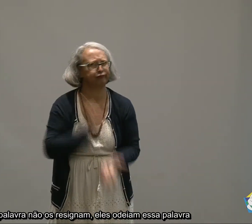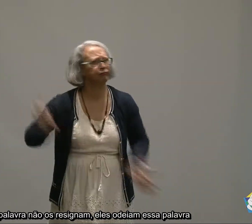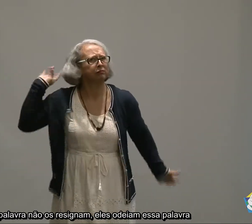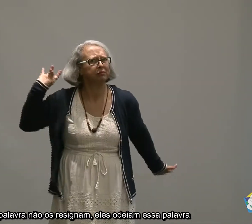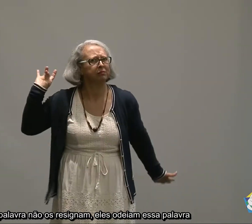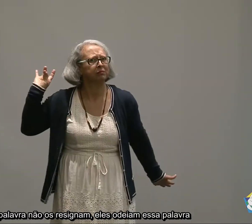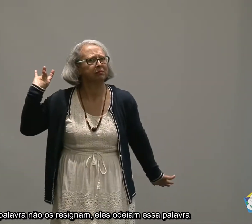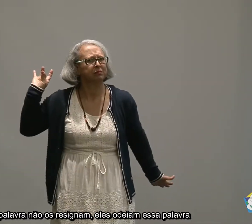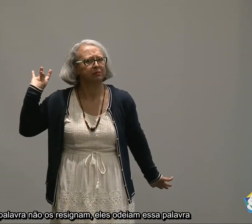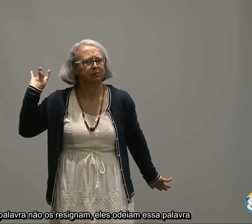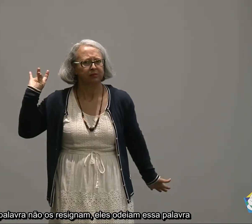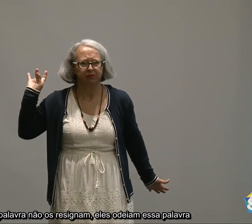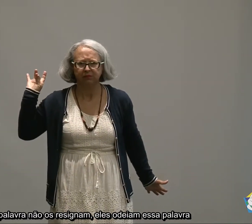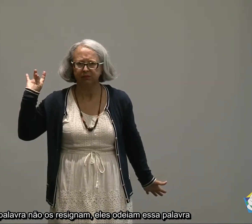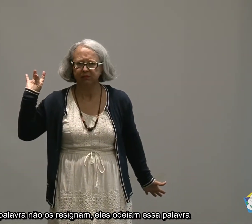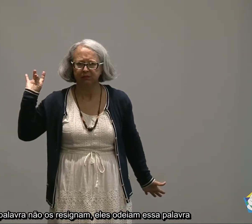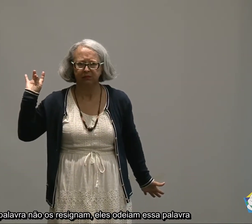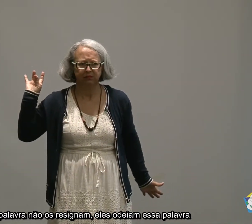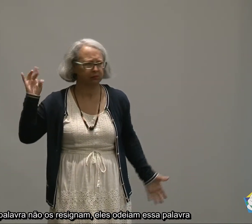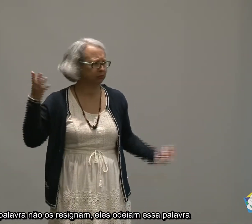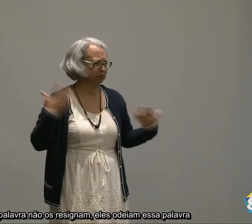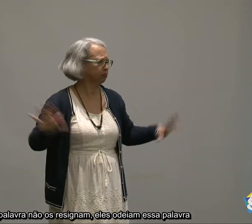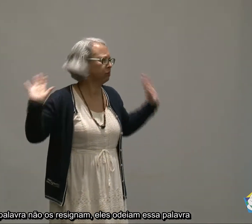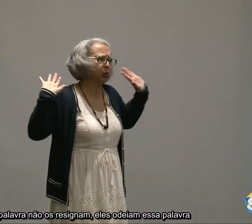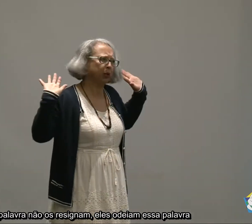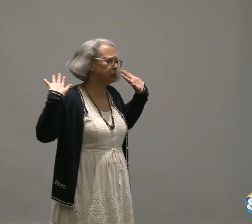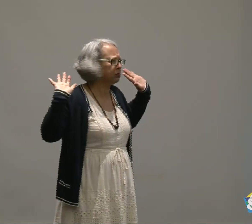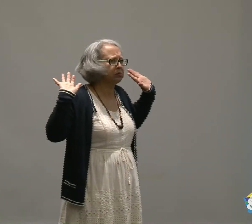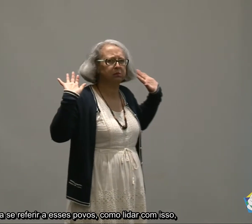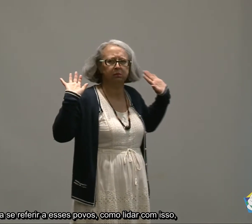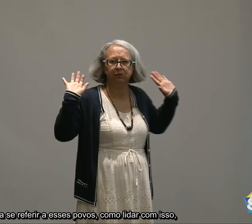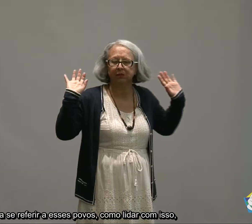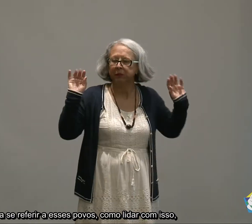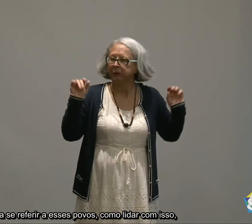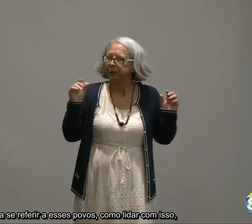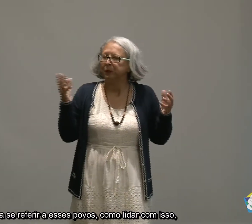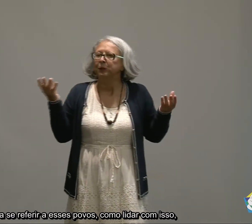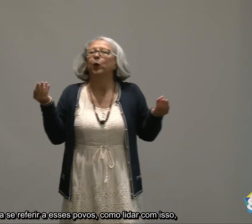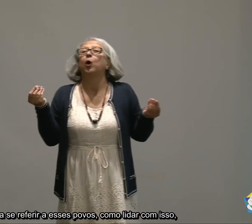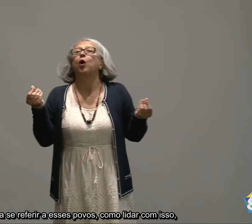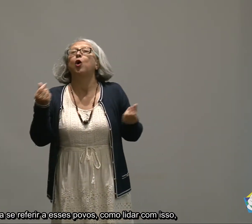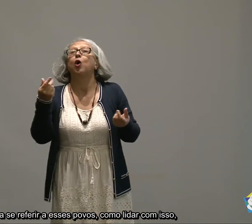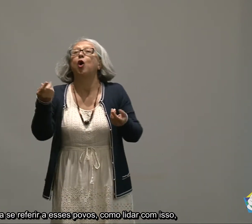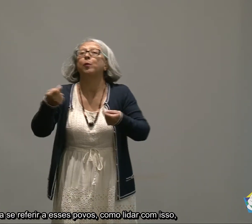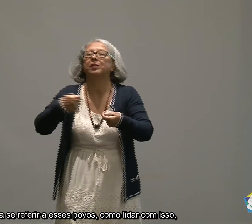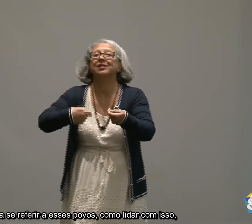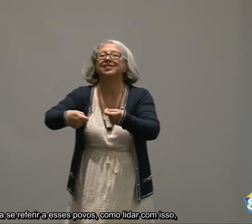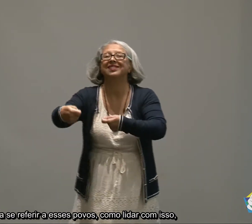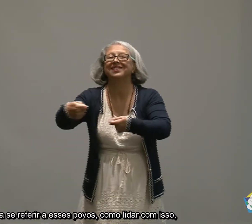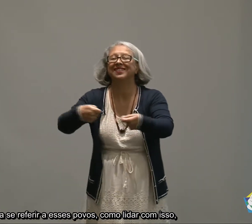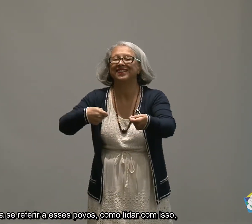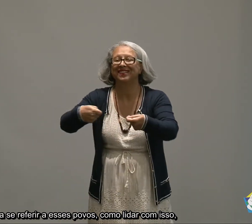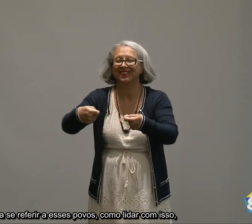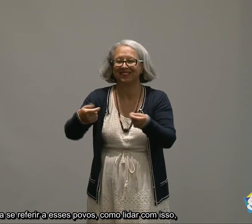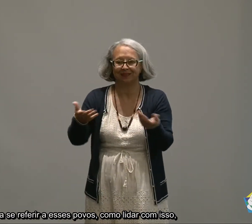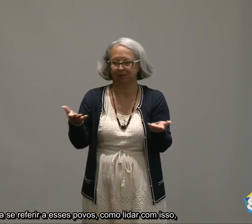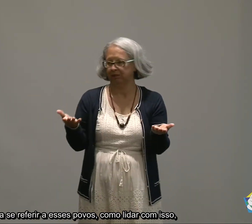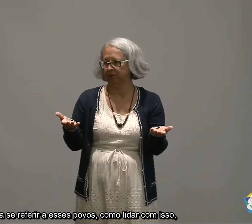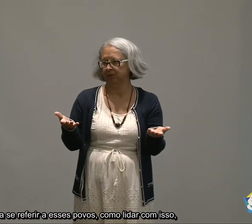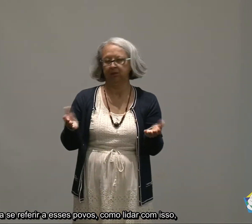palavra não os designa. Eles odeiam essa palavra para se referir a esses povos. Como lidar com